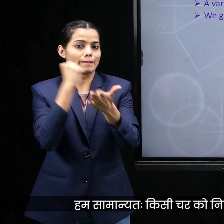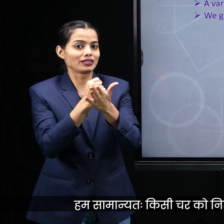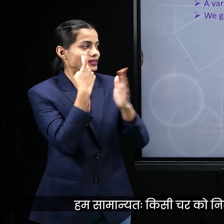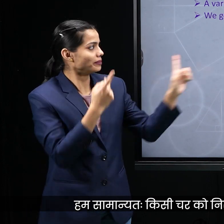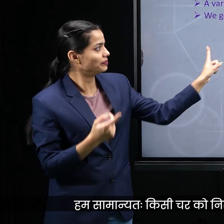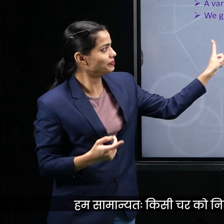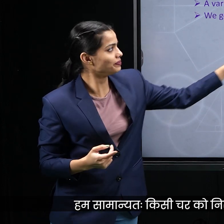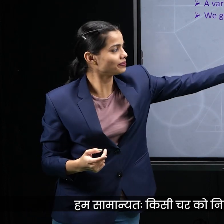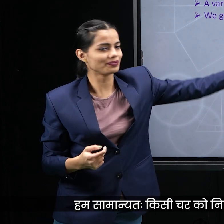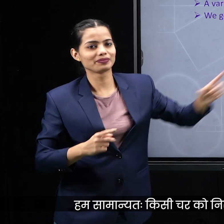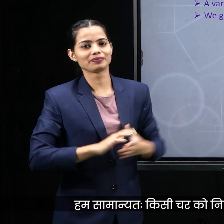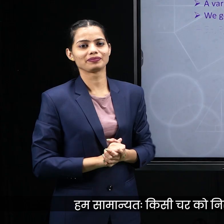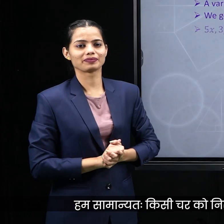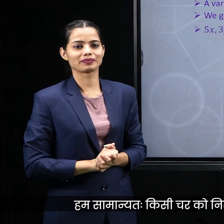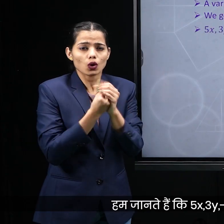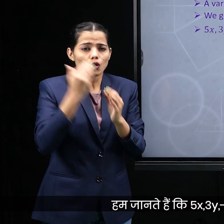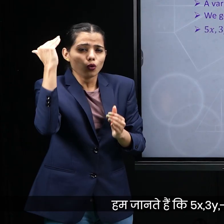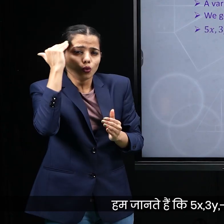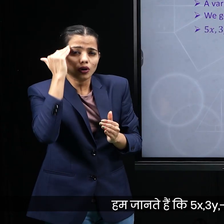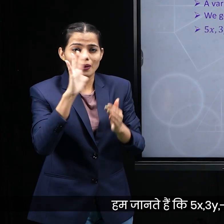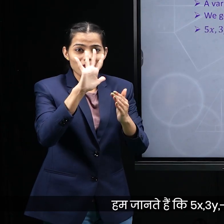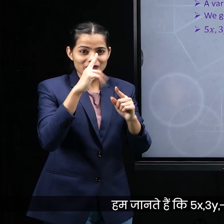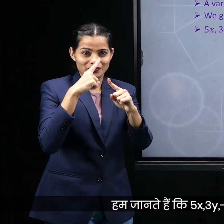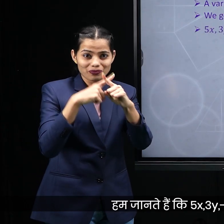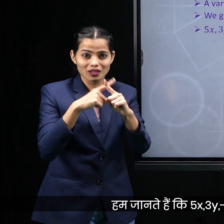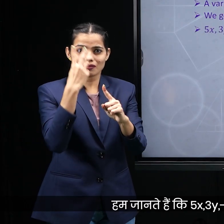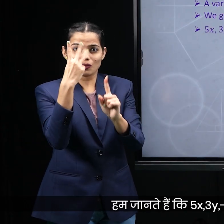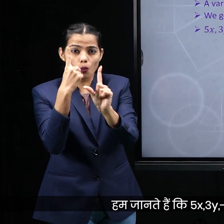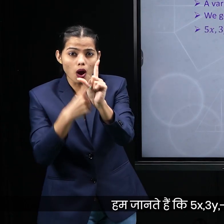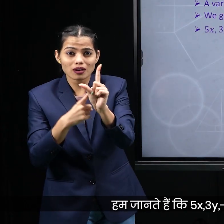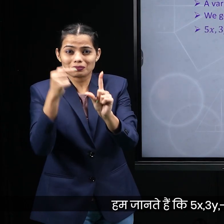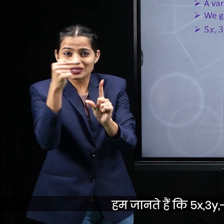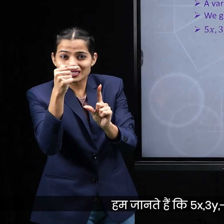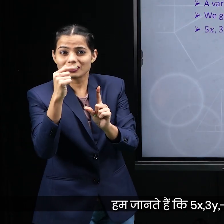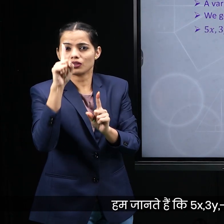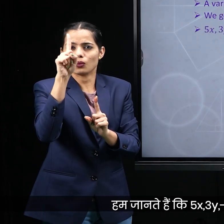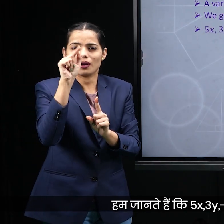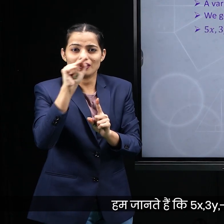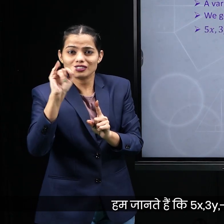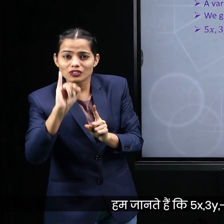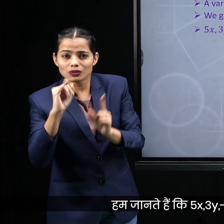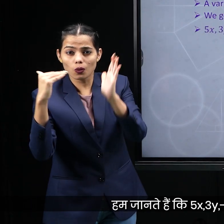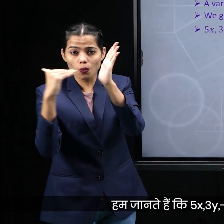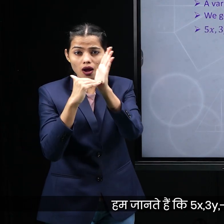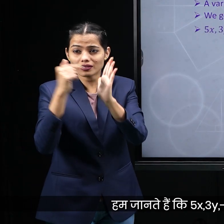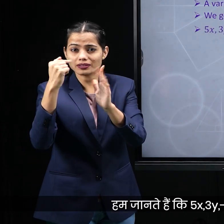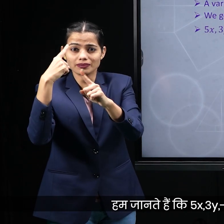उपयोग करते हैं। हम जानते हैं कि 5x, 3y माइनस frac